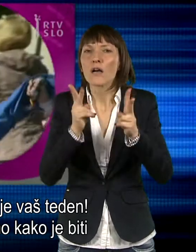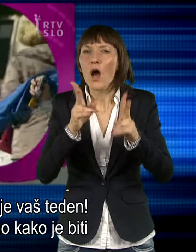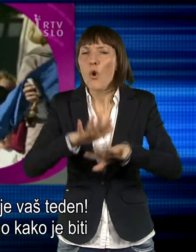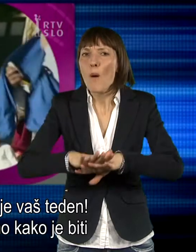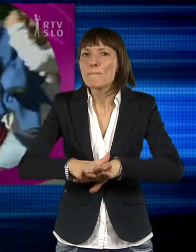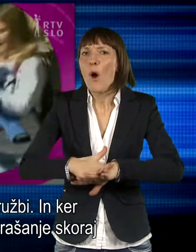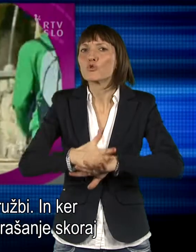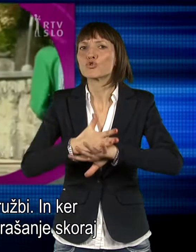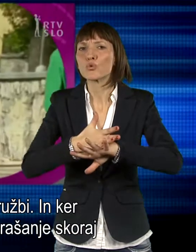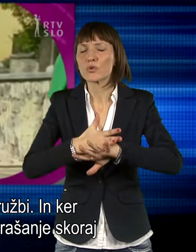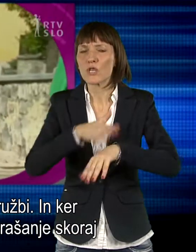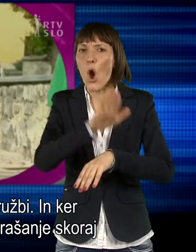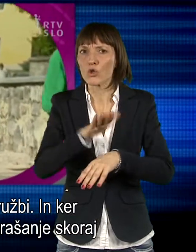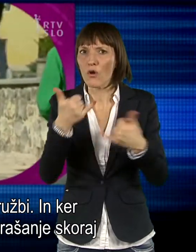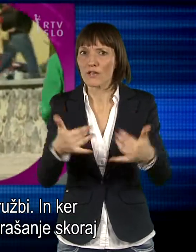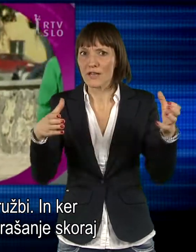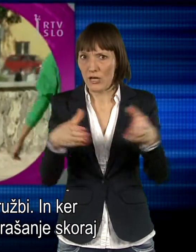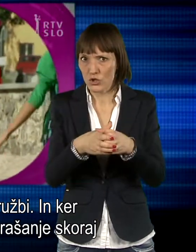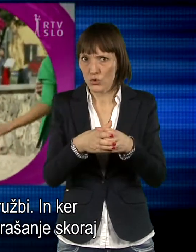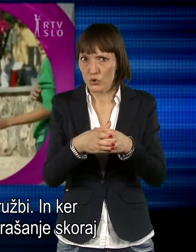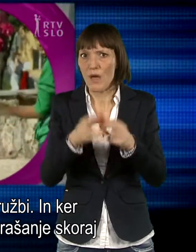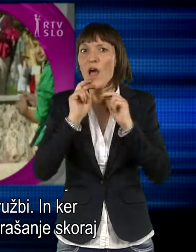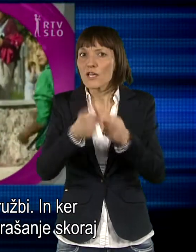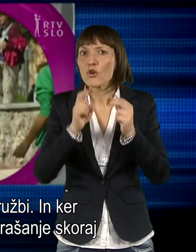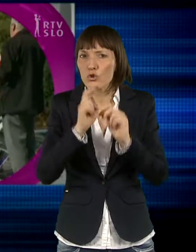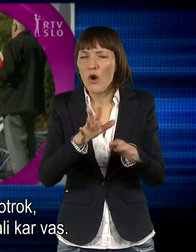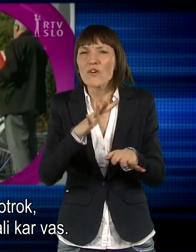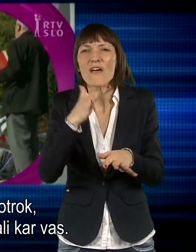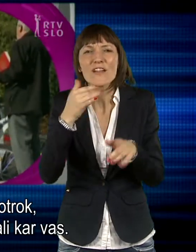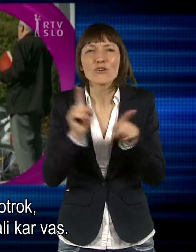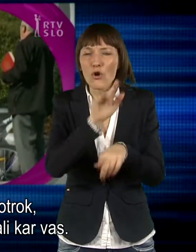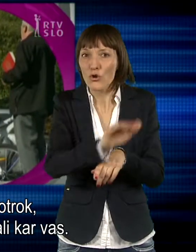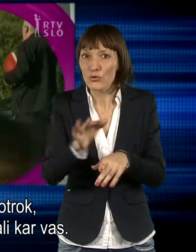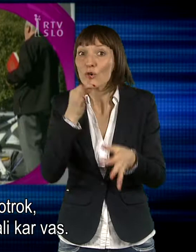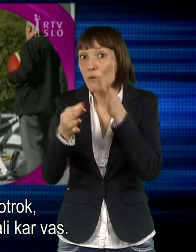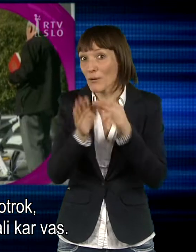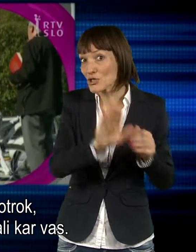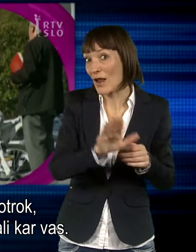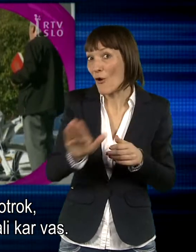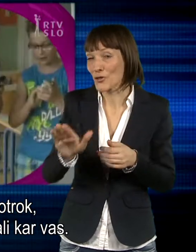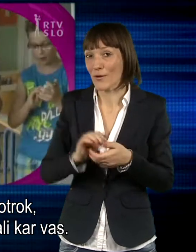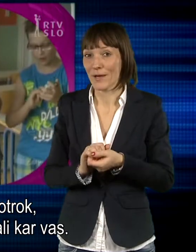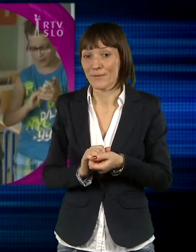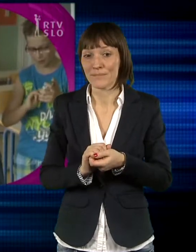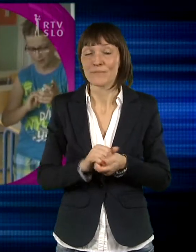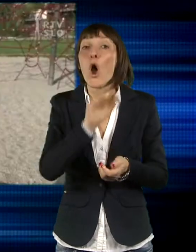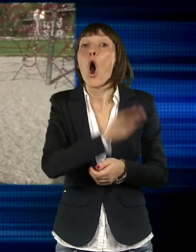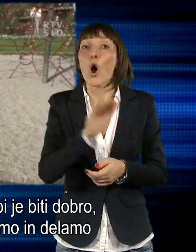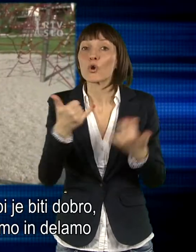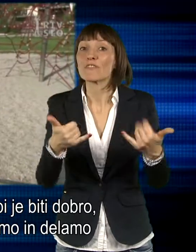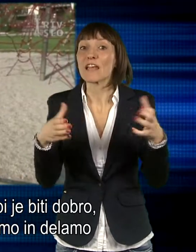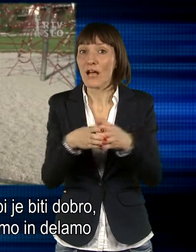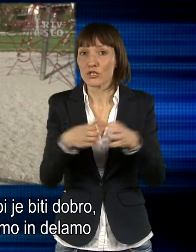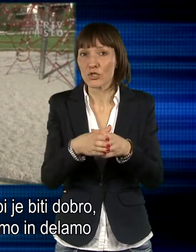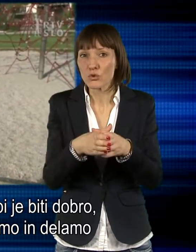temo, kako je biti otrok v današnji družbi. In ker je odgovorov na to vprašanje skoraj toliko, kot je otrok, smo o tem vprašali kar vas. Otrok